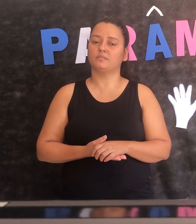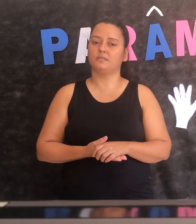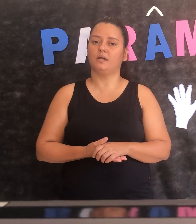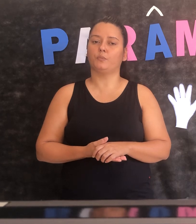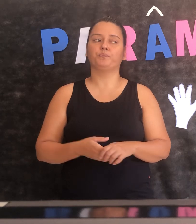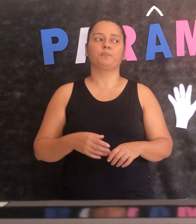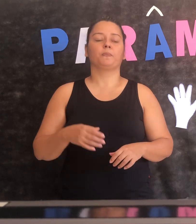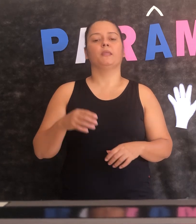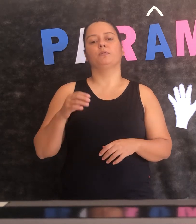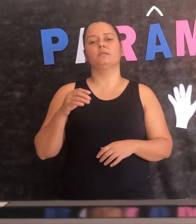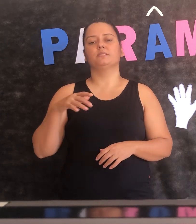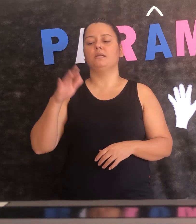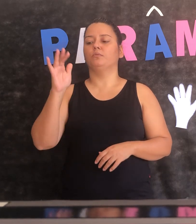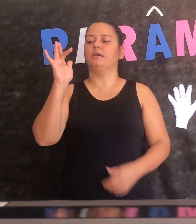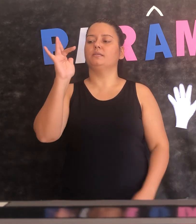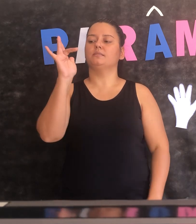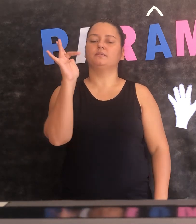sinal. Por exemplo, esse